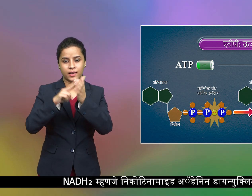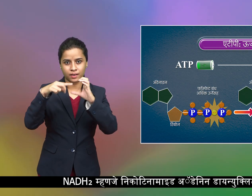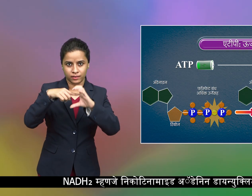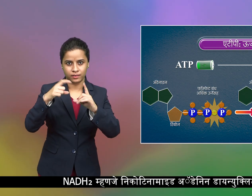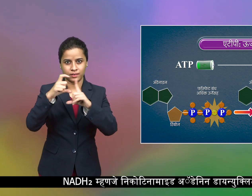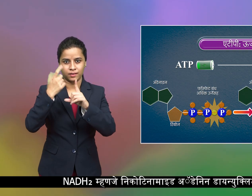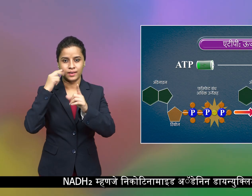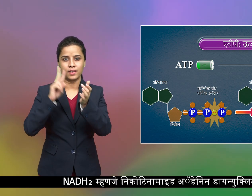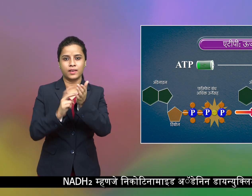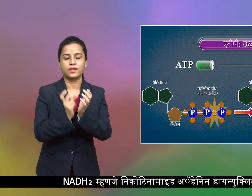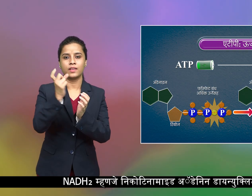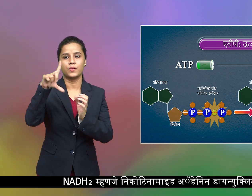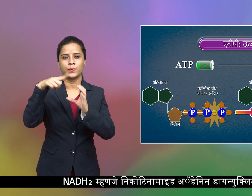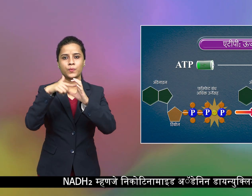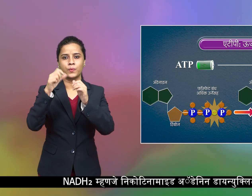डायन्यूक्लिओटाइड.